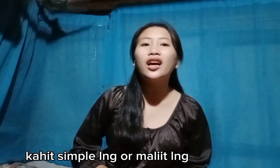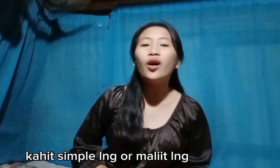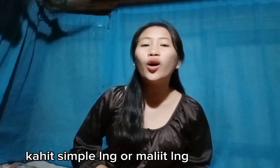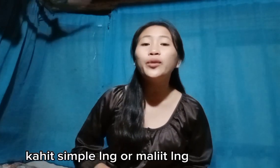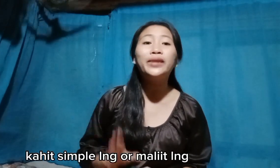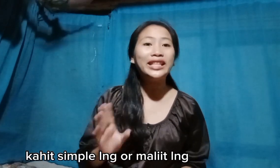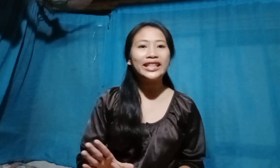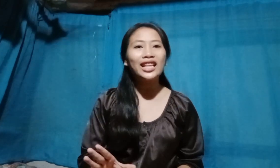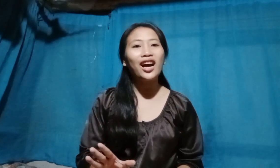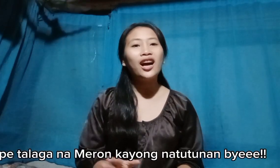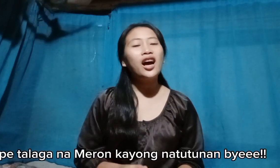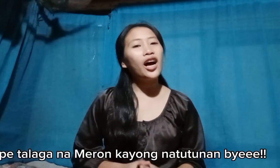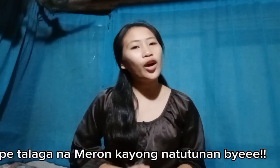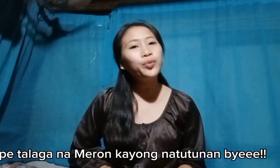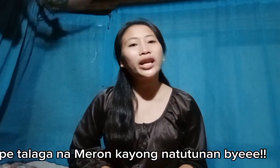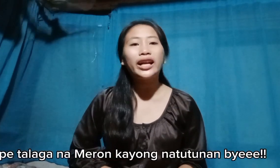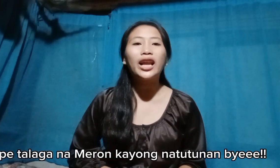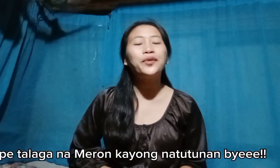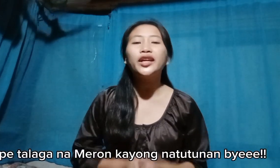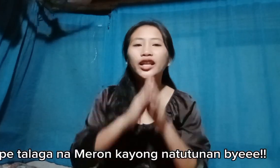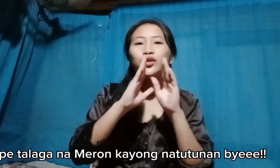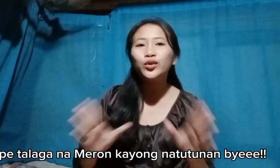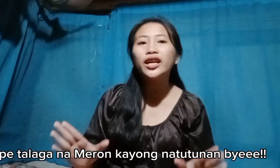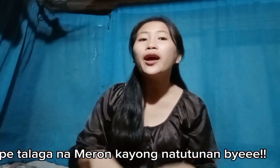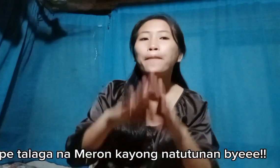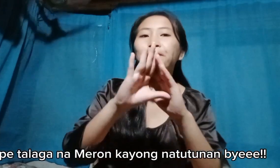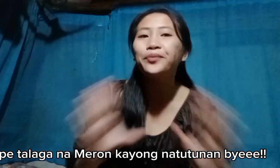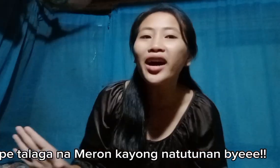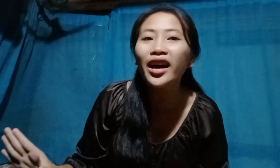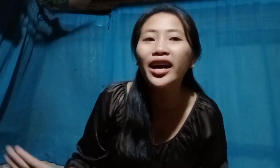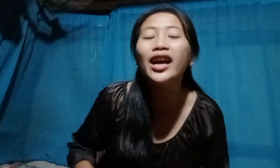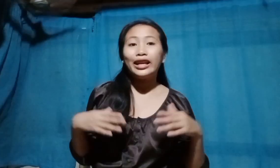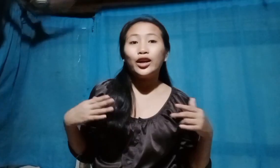lang or maliit lang. I hope talaga na meron kayong natutunan. Bye!